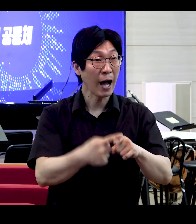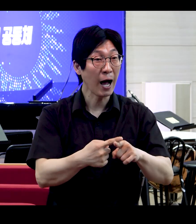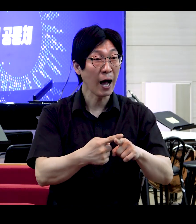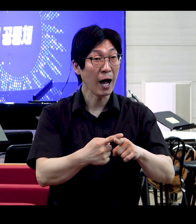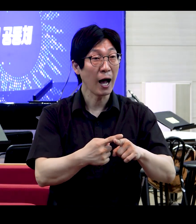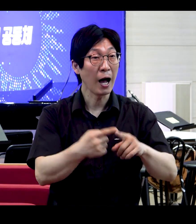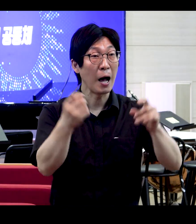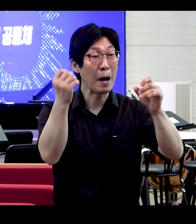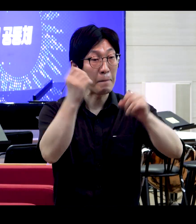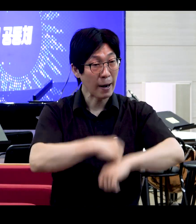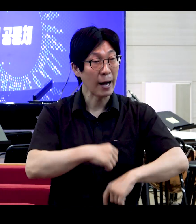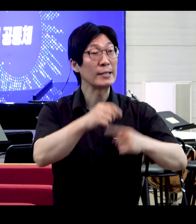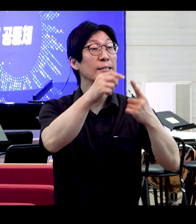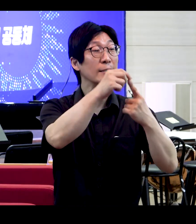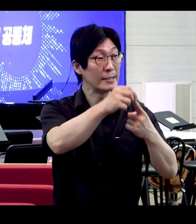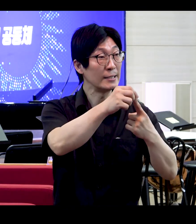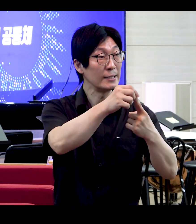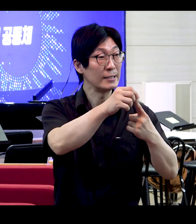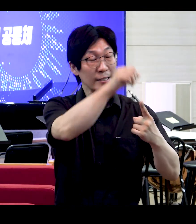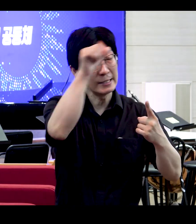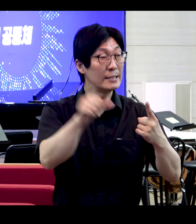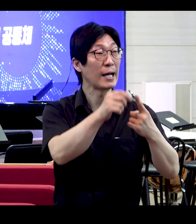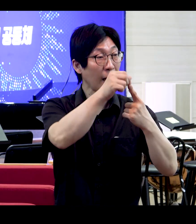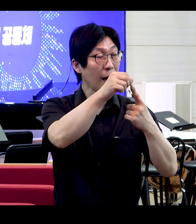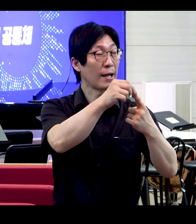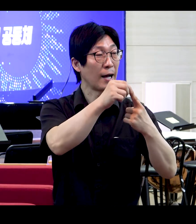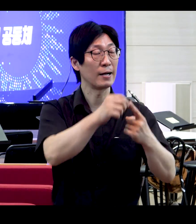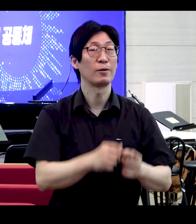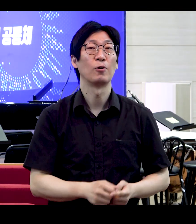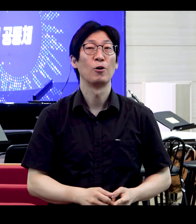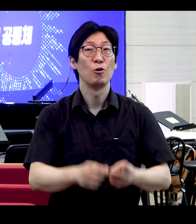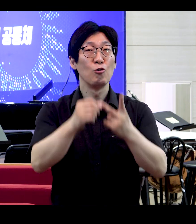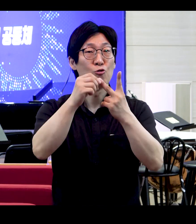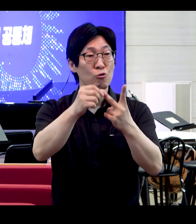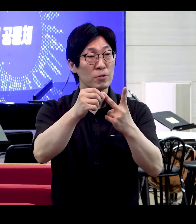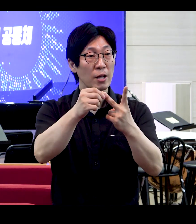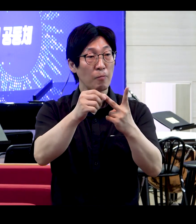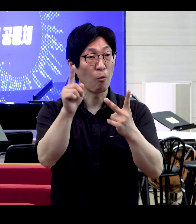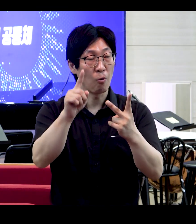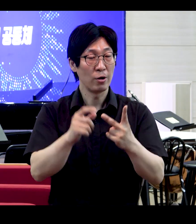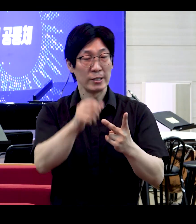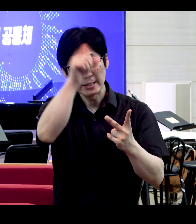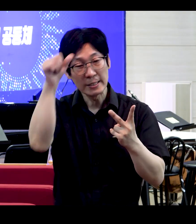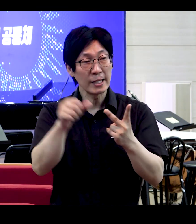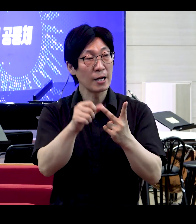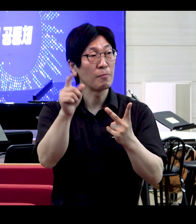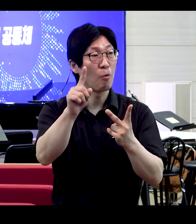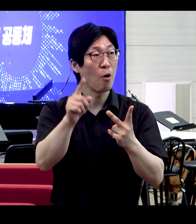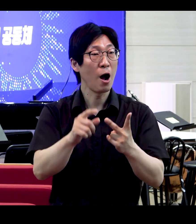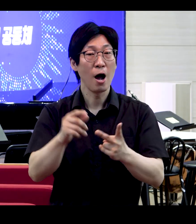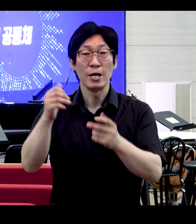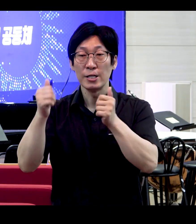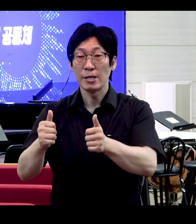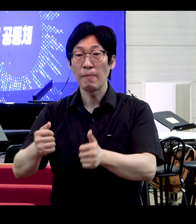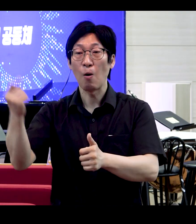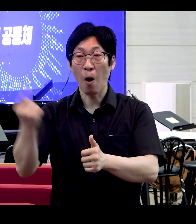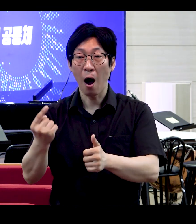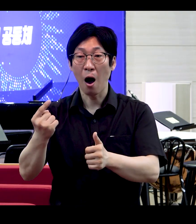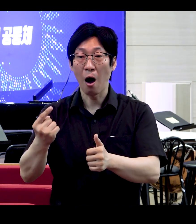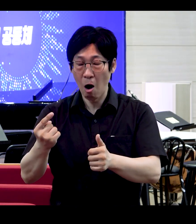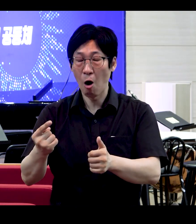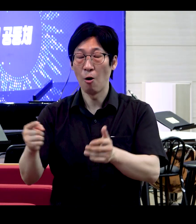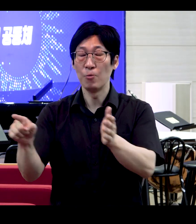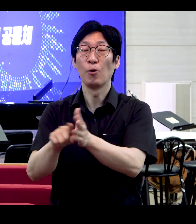망해버리는 그런 인생이 하나 있고요. 또 하나는 뭐냐? 심판이 있다는 하나님의 말씀을